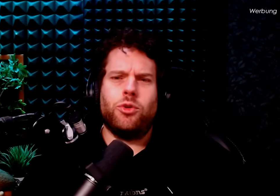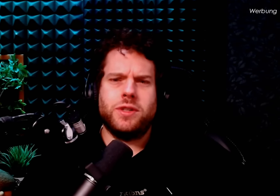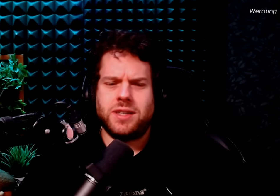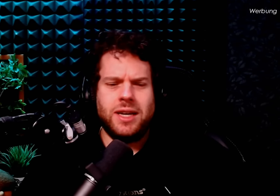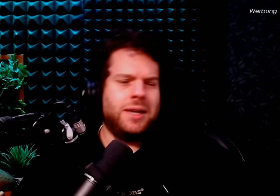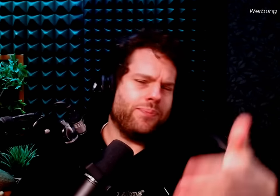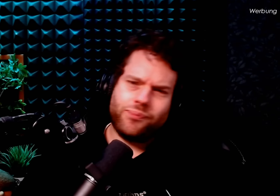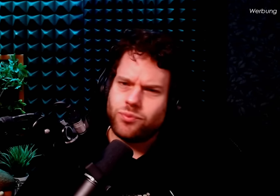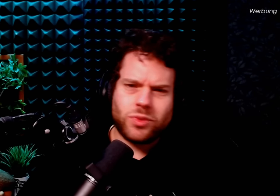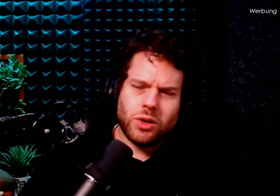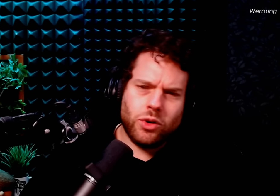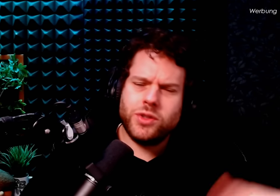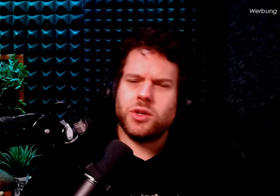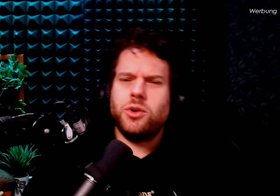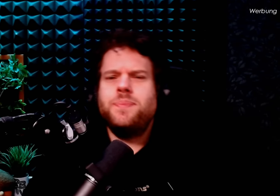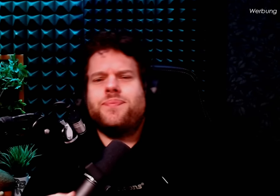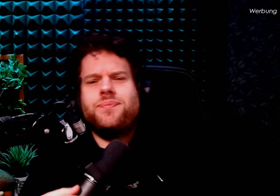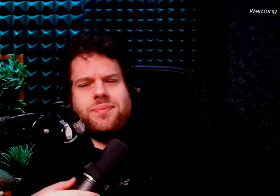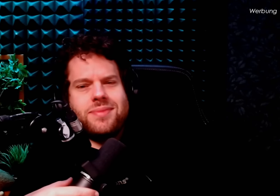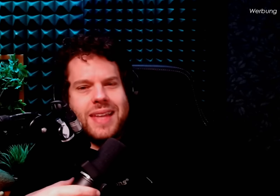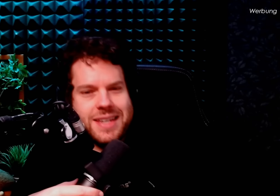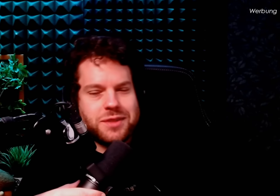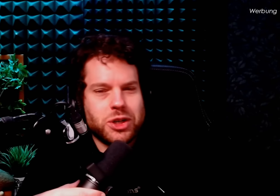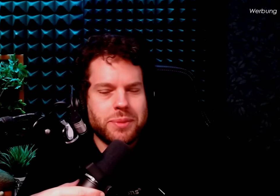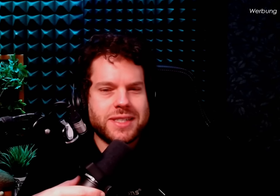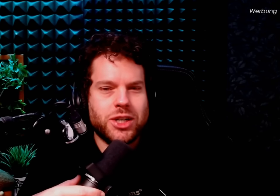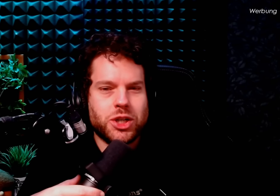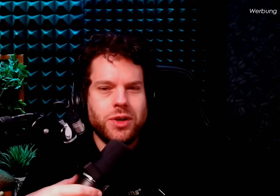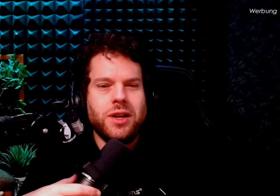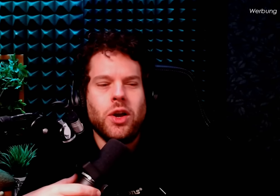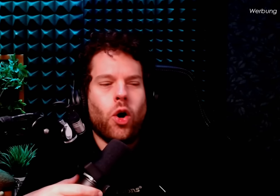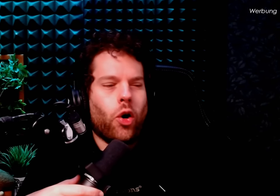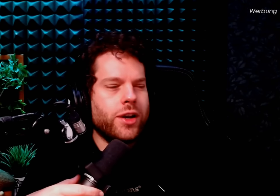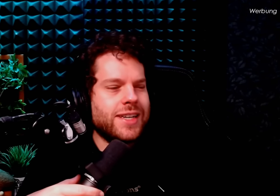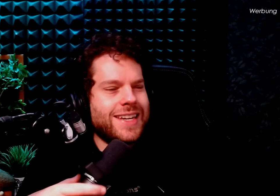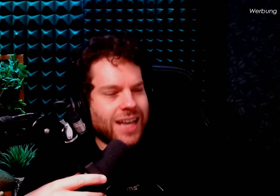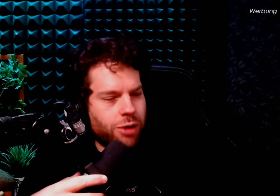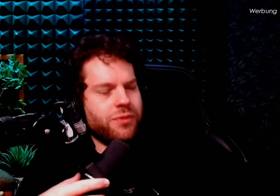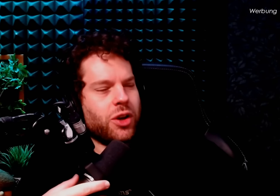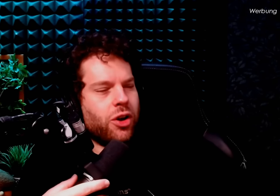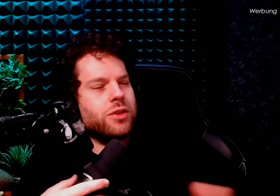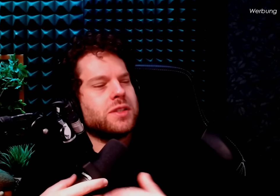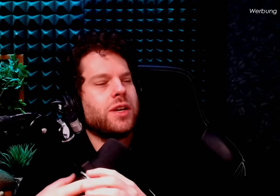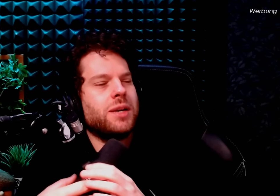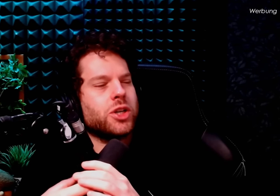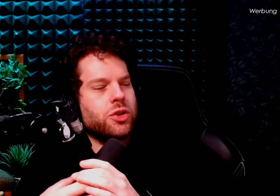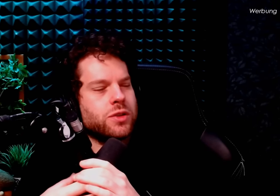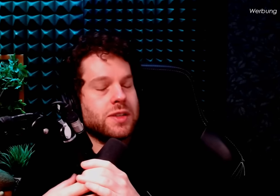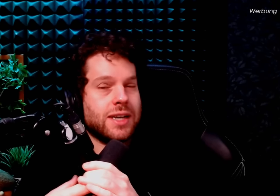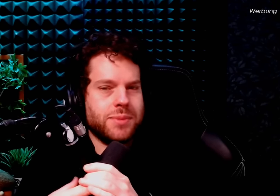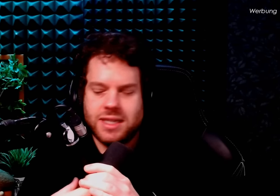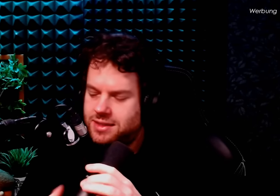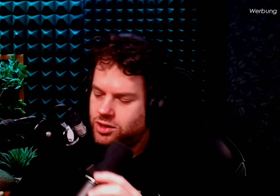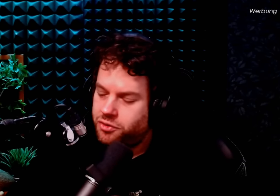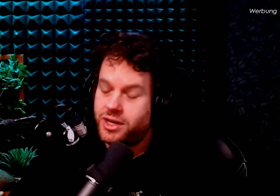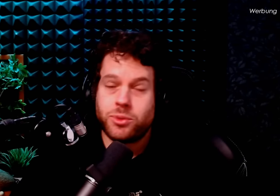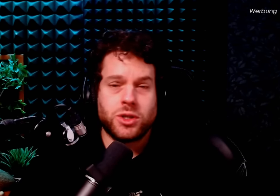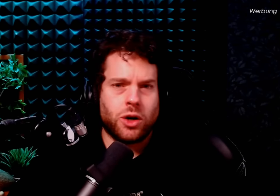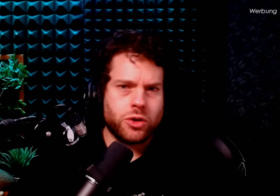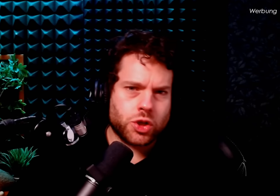los? Und so, das war schon mal sehr schön. Und ich glaube, wir können uns auch hier mal schön zusammensetzen. Ich hoffe, ihr habt euch auch eine